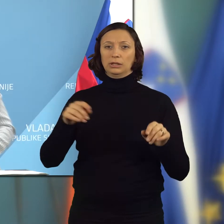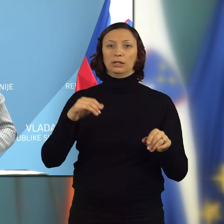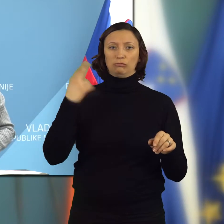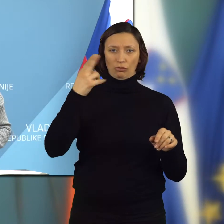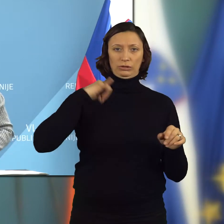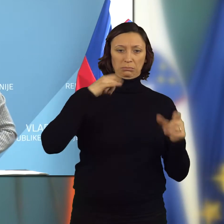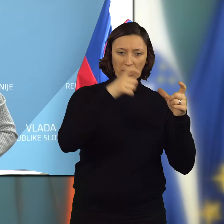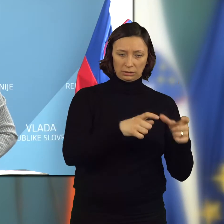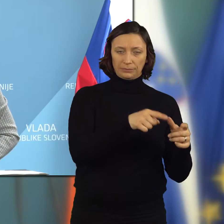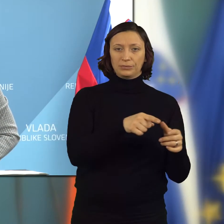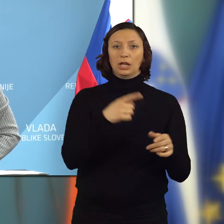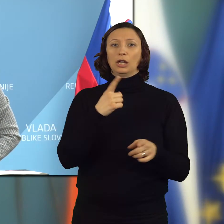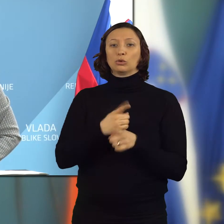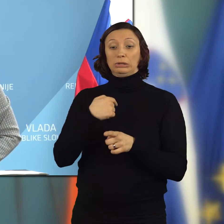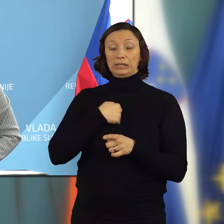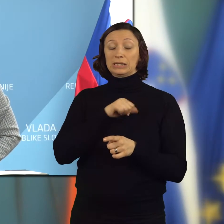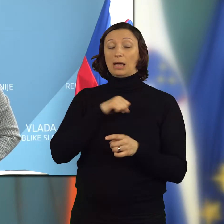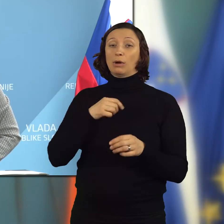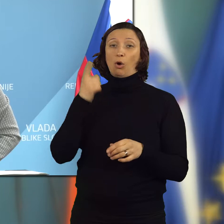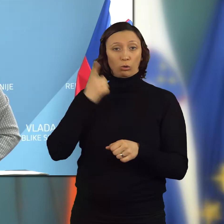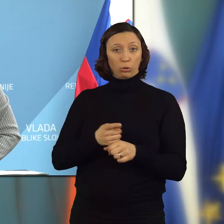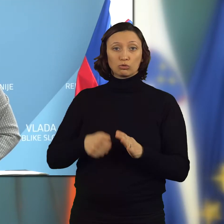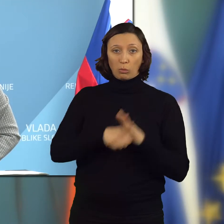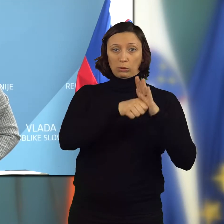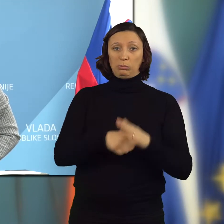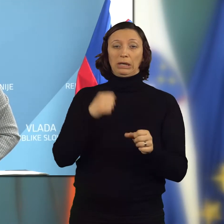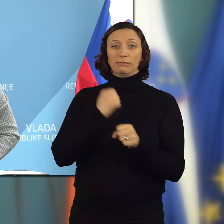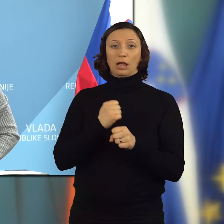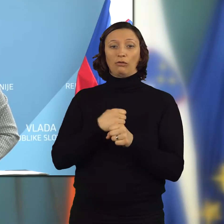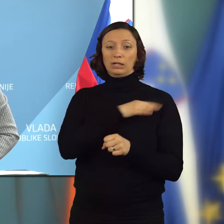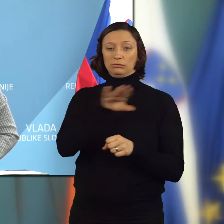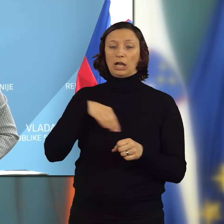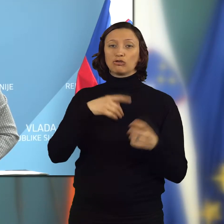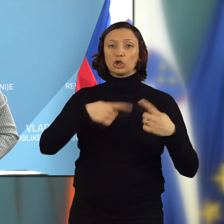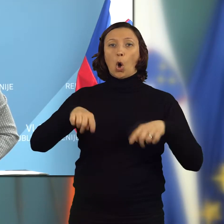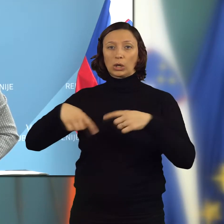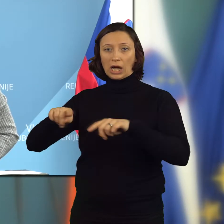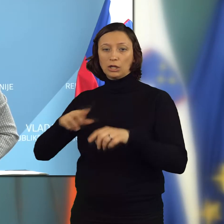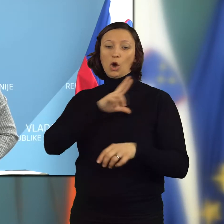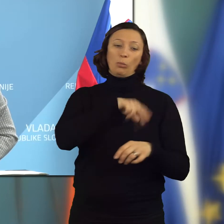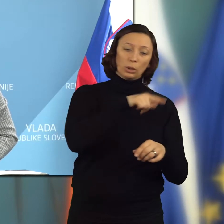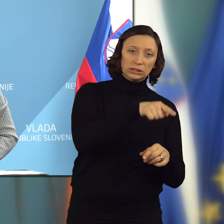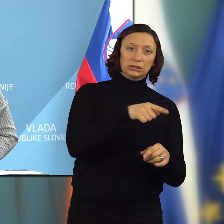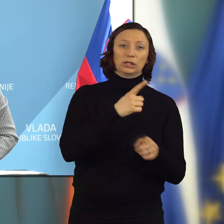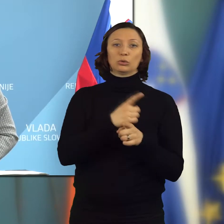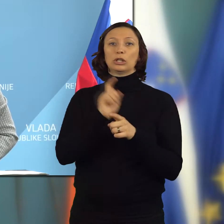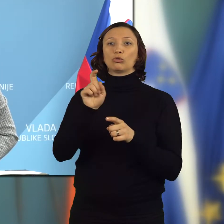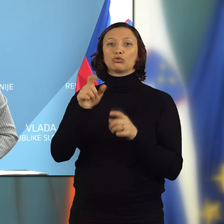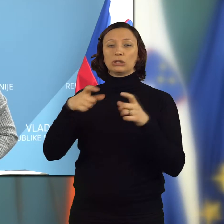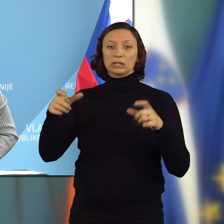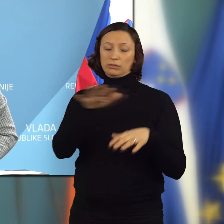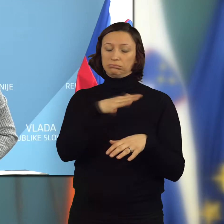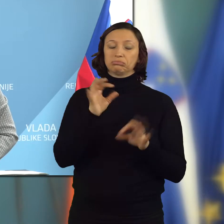drugačne. In tudi sama odločno podpiram delovanje naših organov, tako policije kot